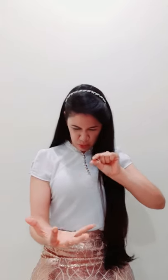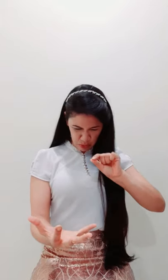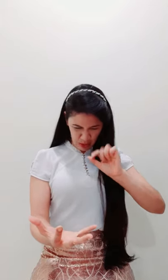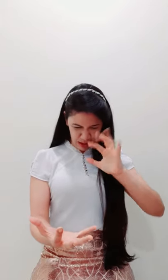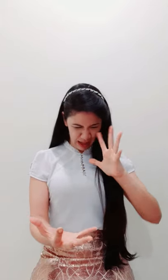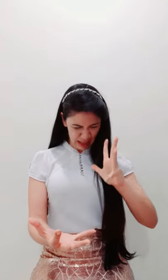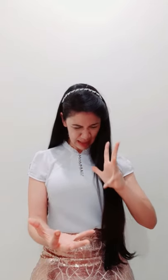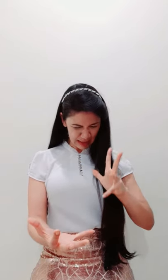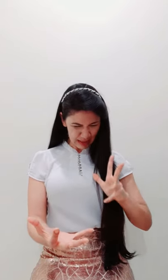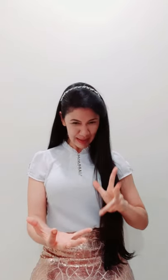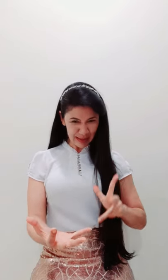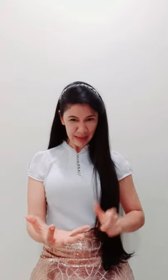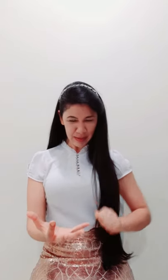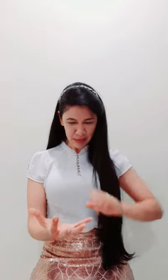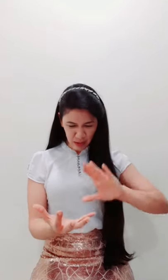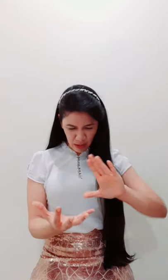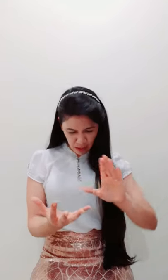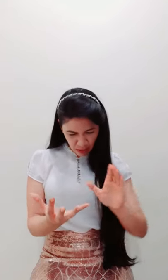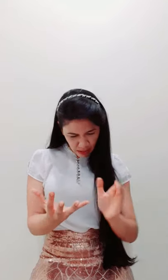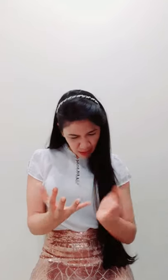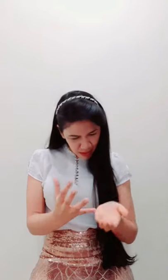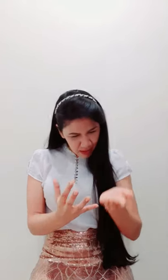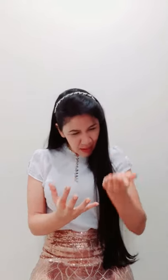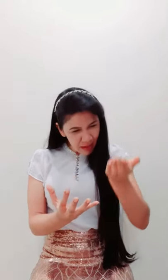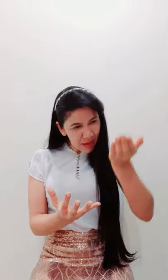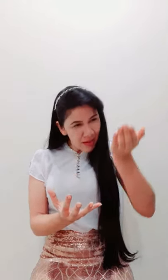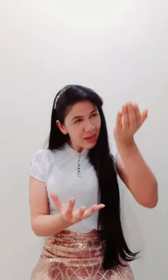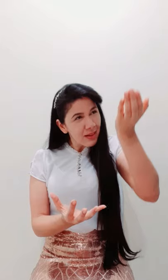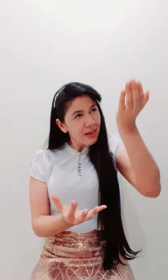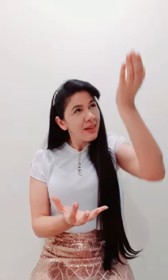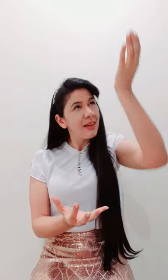justiça e retidão